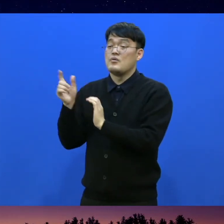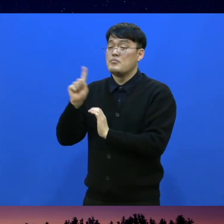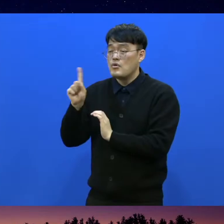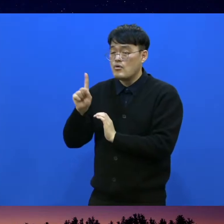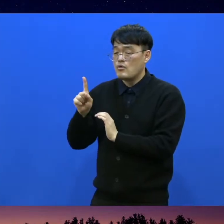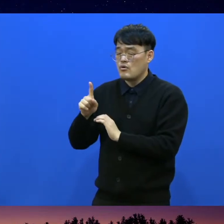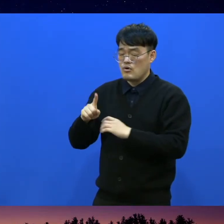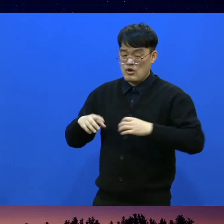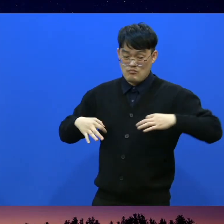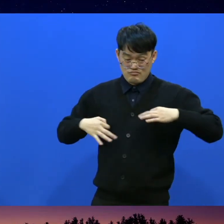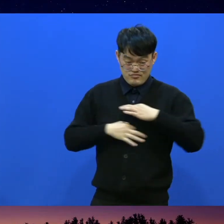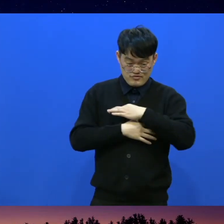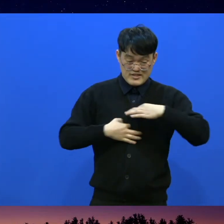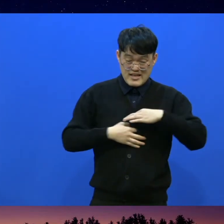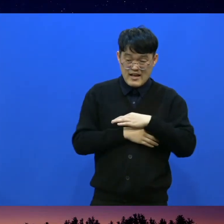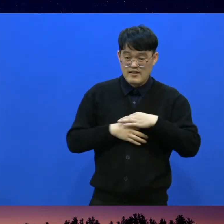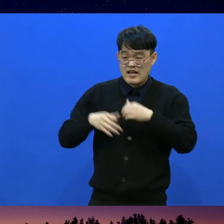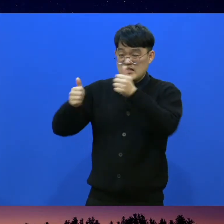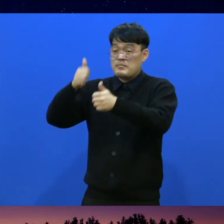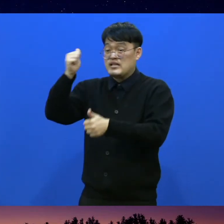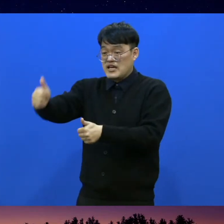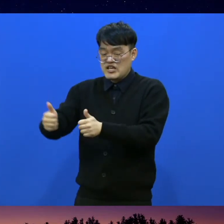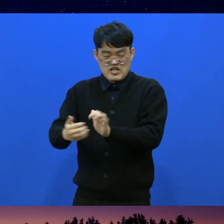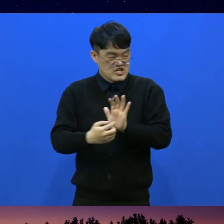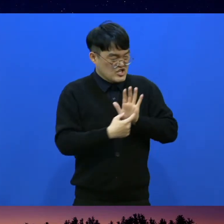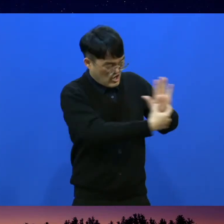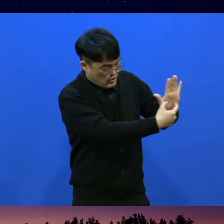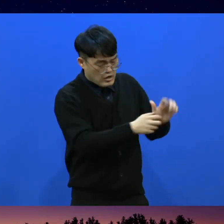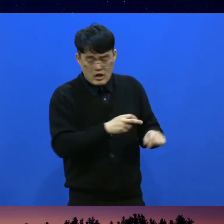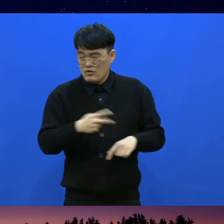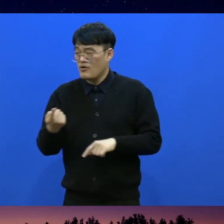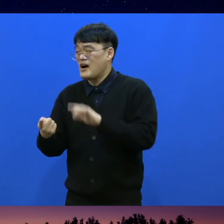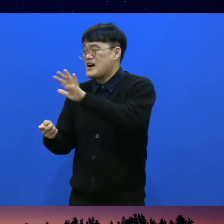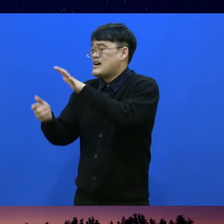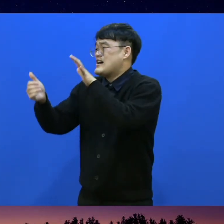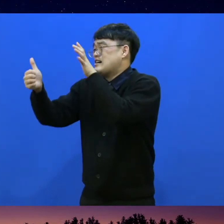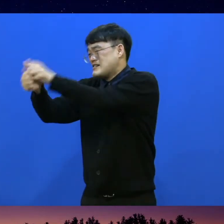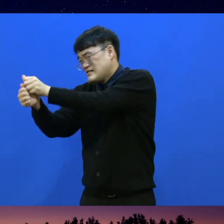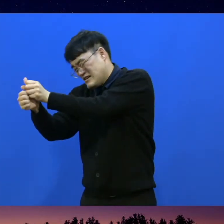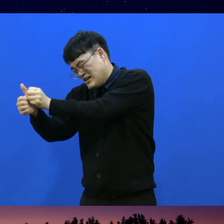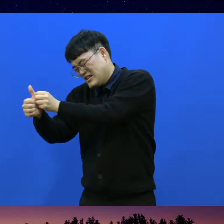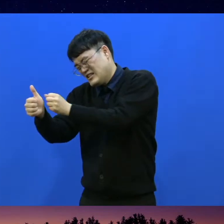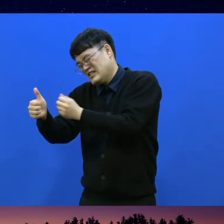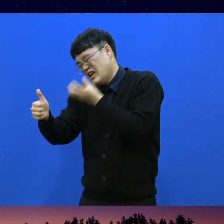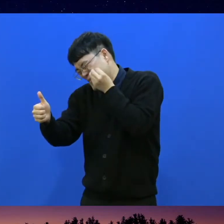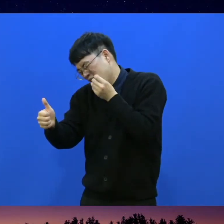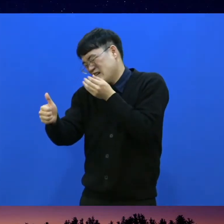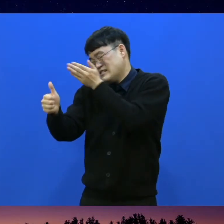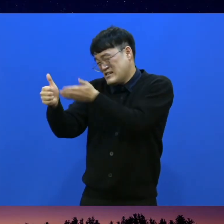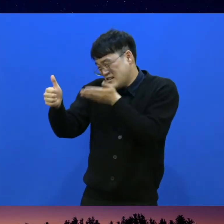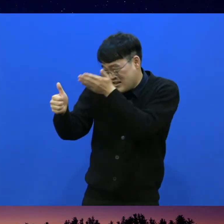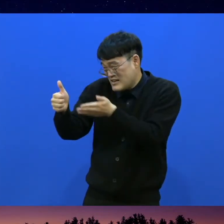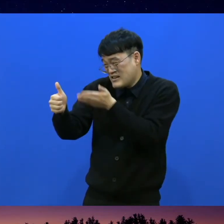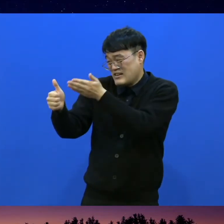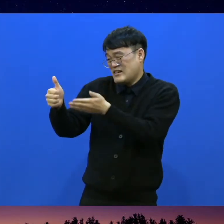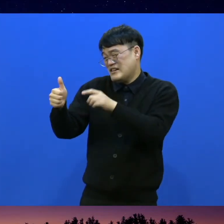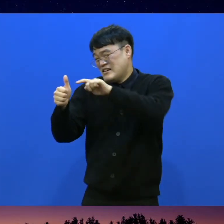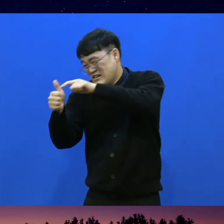불의한 재판장이 아무리 거절해도 결코 물러서지 않는 그 태도. 간청 기도, 간절한 기도, 미지간